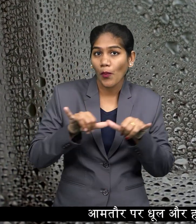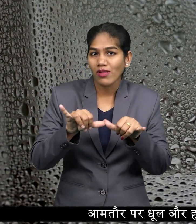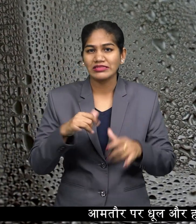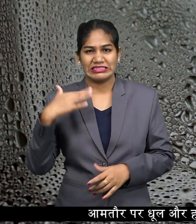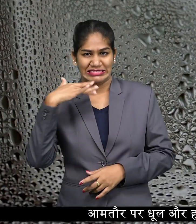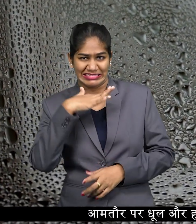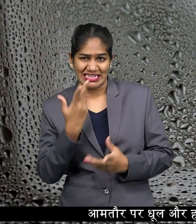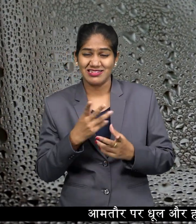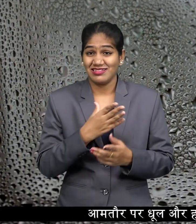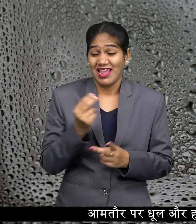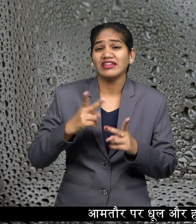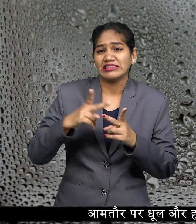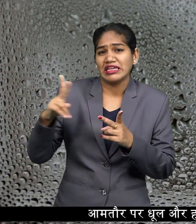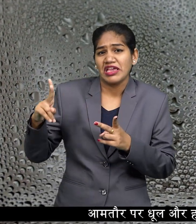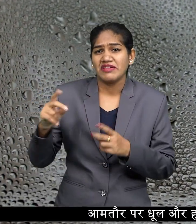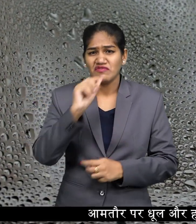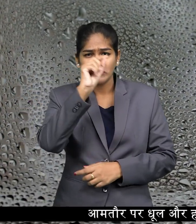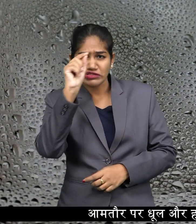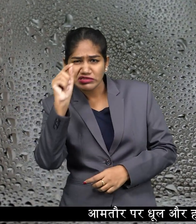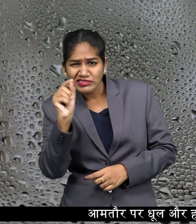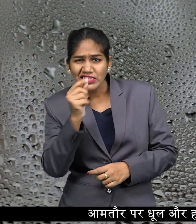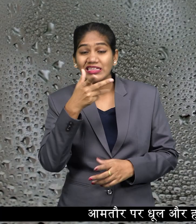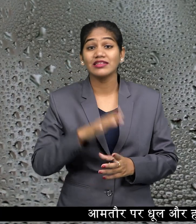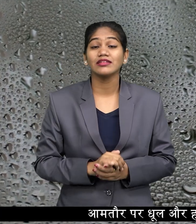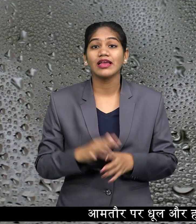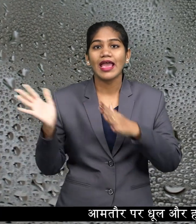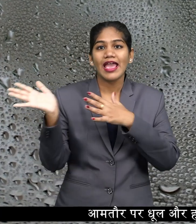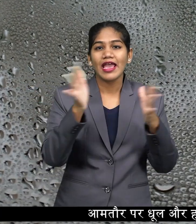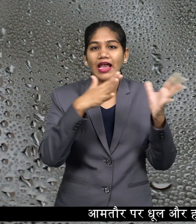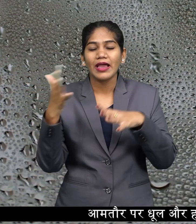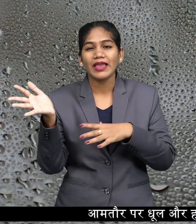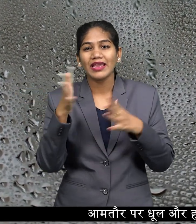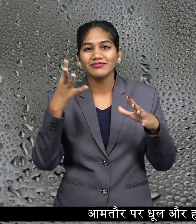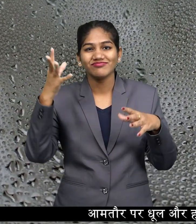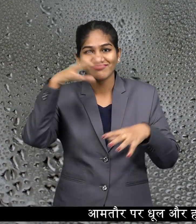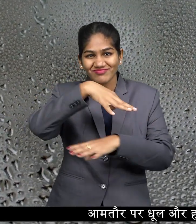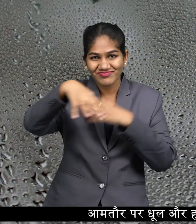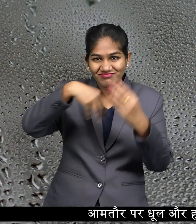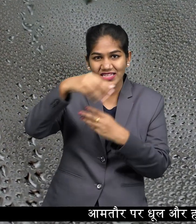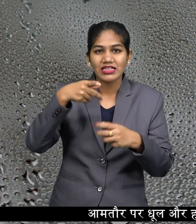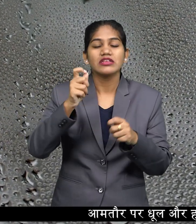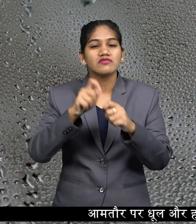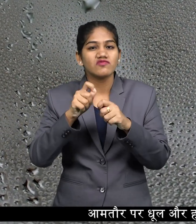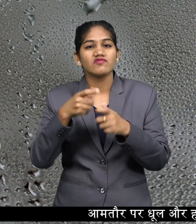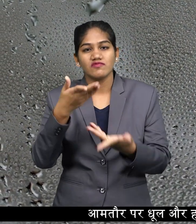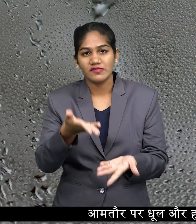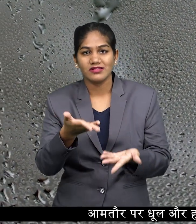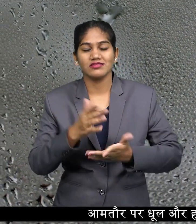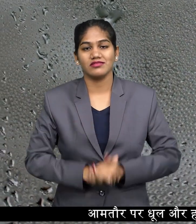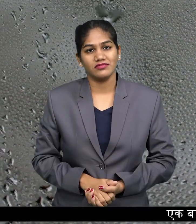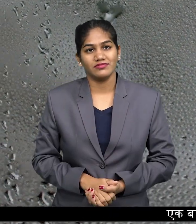पांचवा, आमतौर पर धूल और हवा में मौजूद अन्य निलंबित कण यह कार्य करते